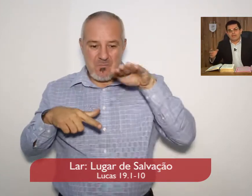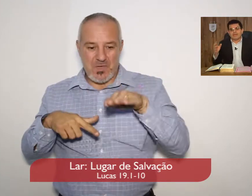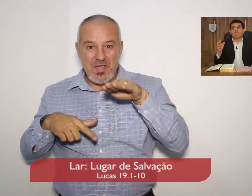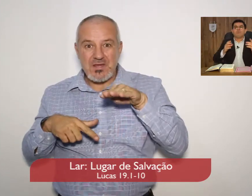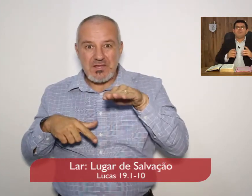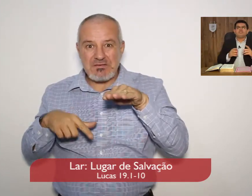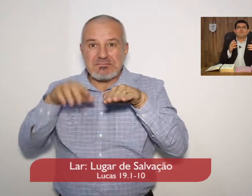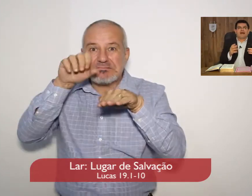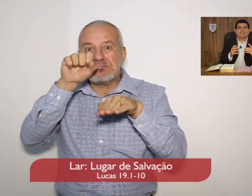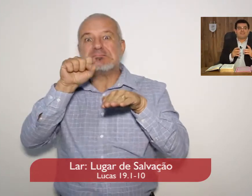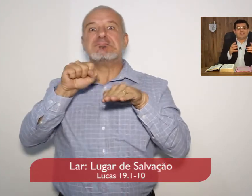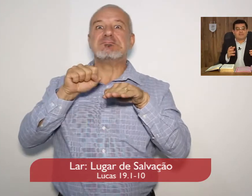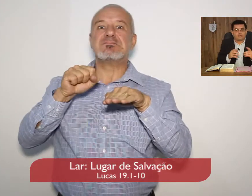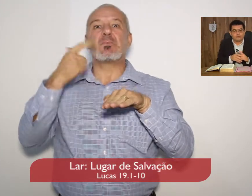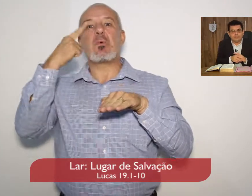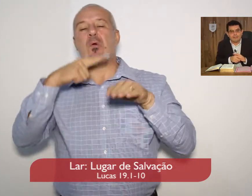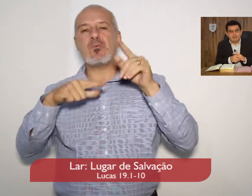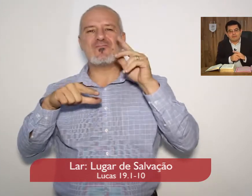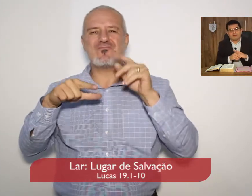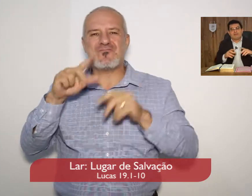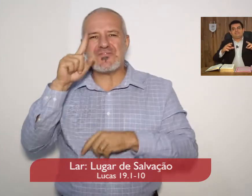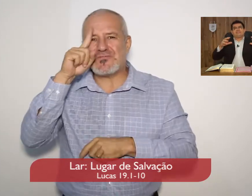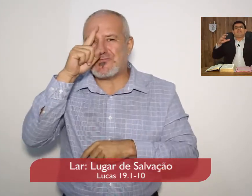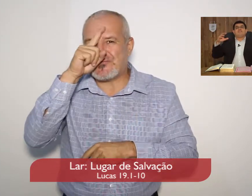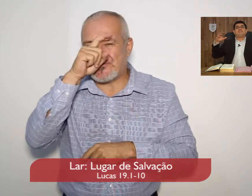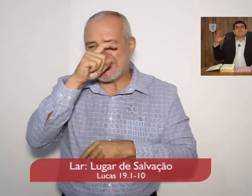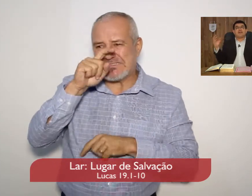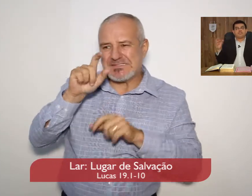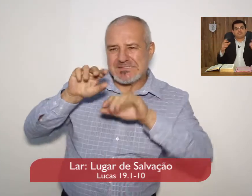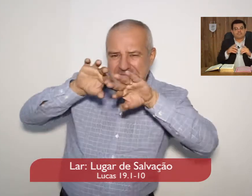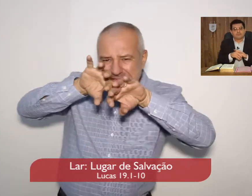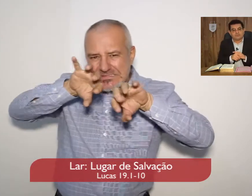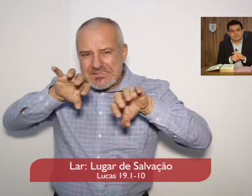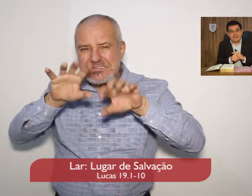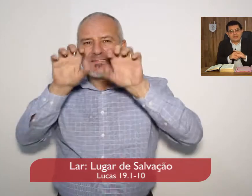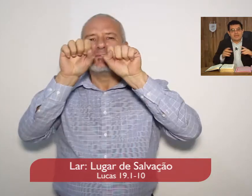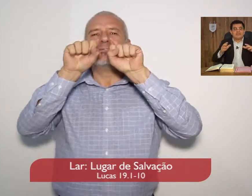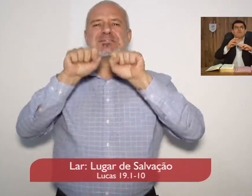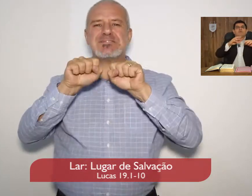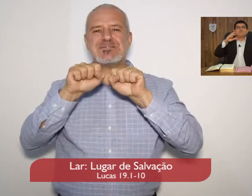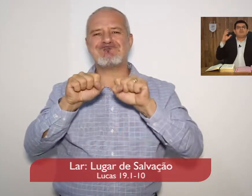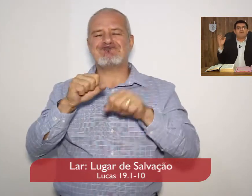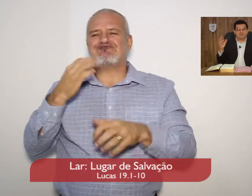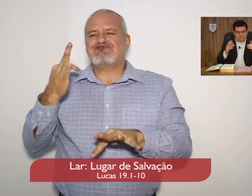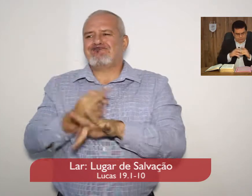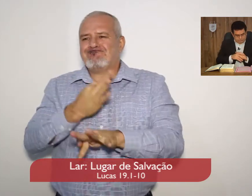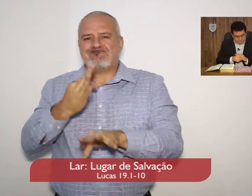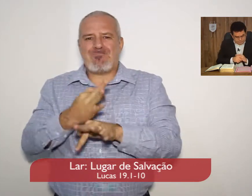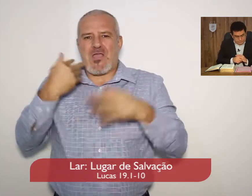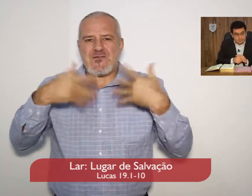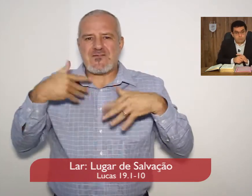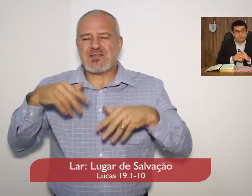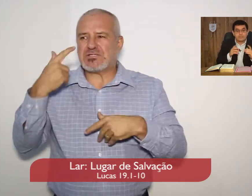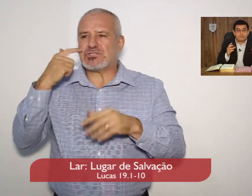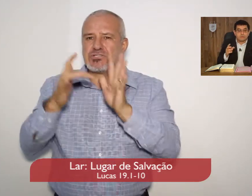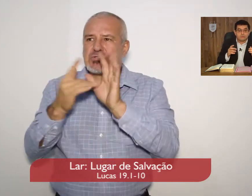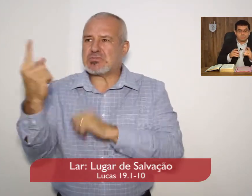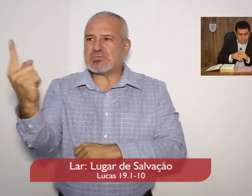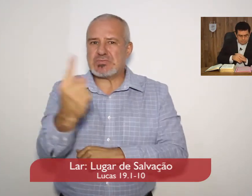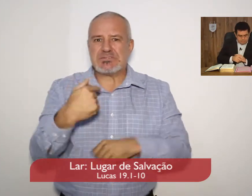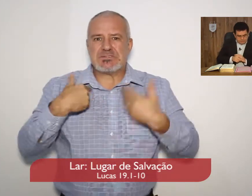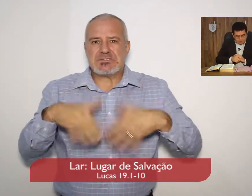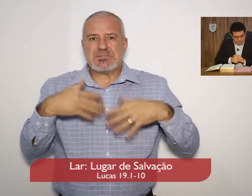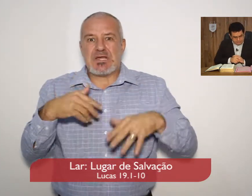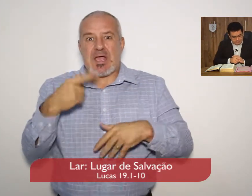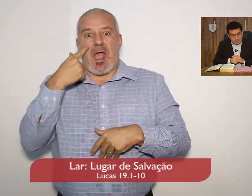alto, ele era um homem de baixa estatura. Então ele estava distante de Jesus e ele não conseguia ver Jesus. O